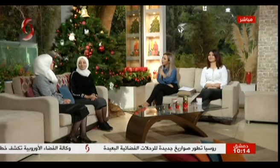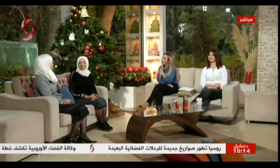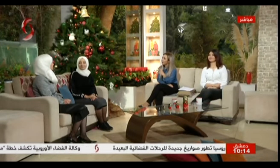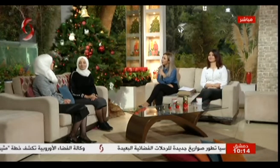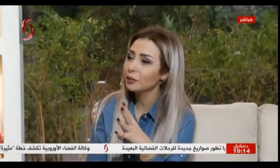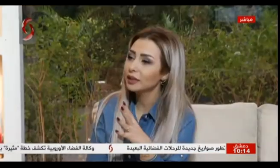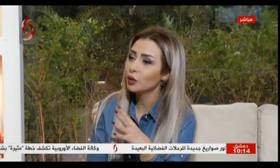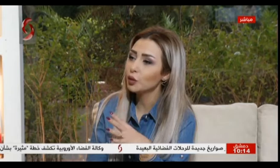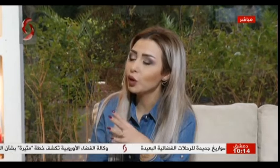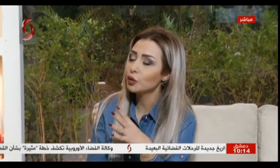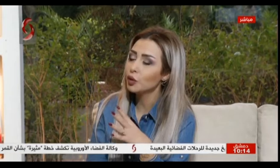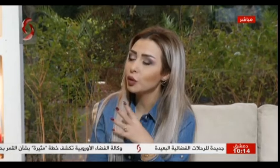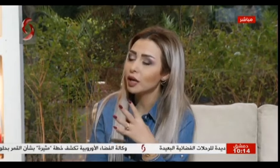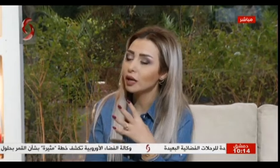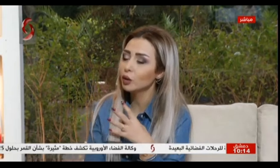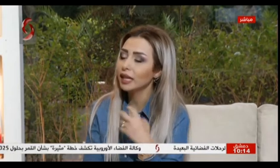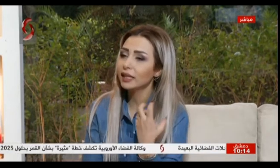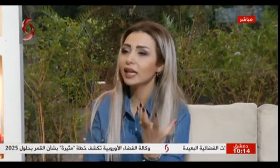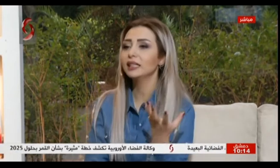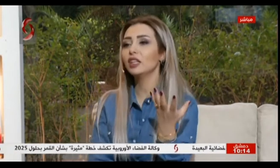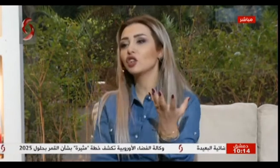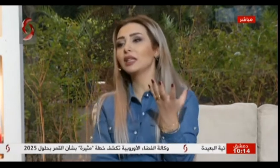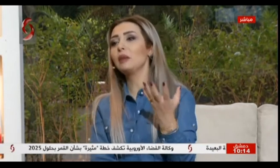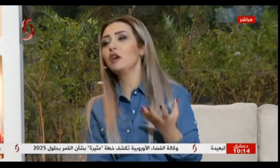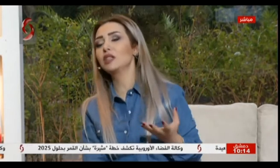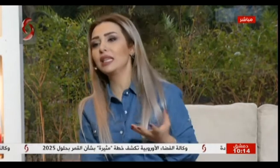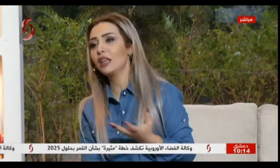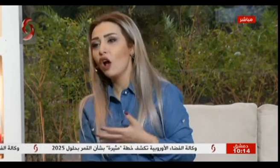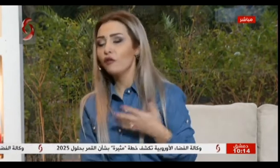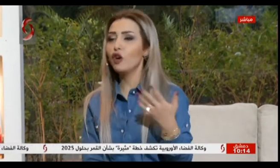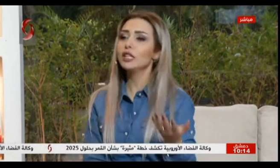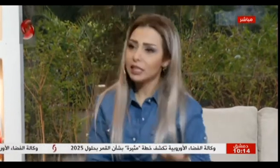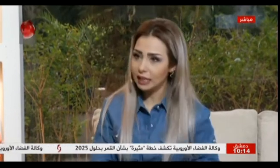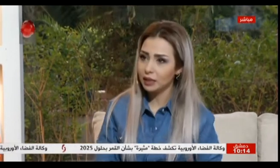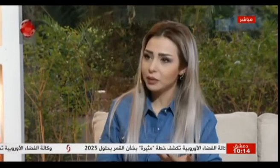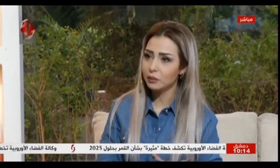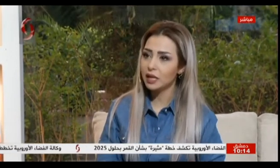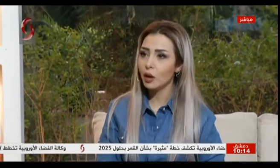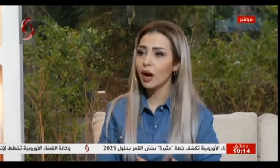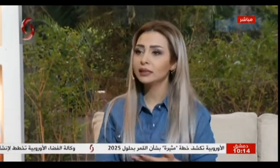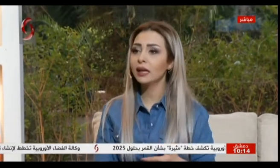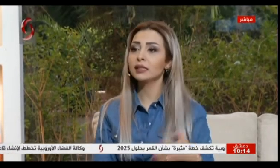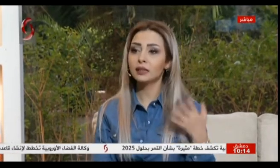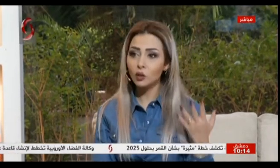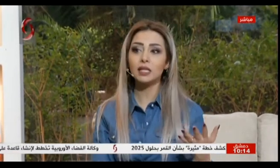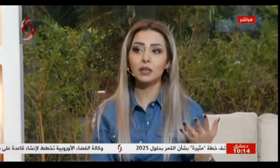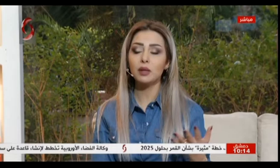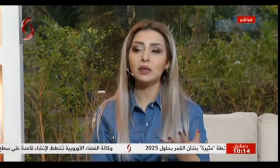تمام. وايضا بدنا نقول انه هدى نالت درجه الماجستير فوق 90%،